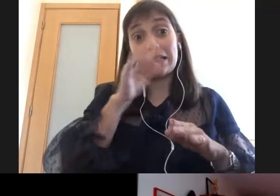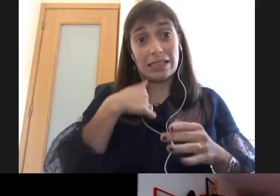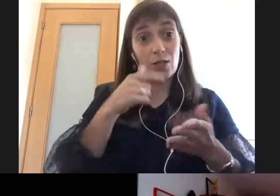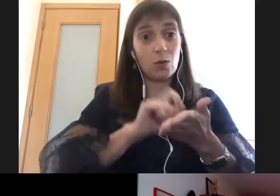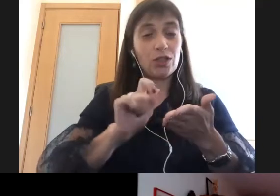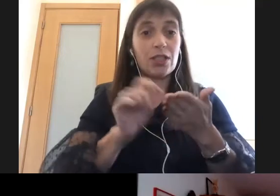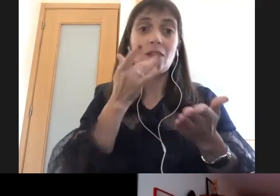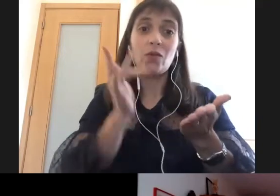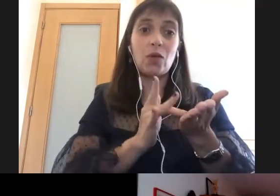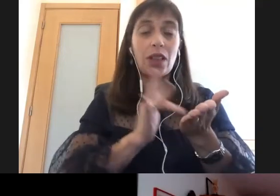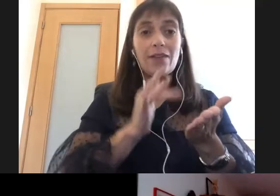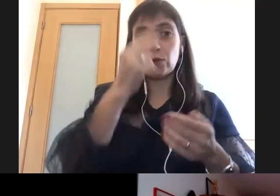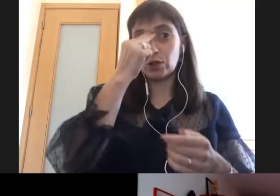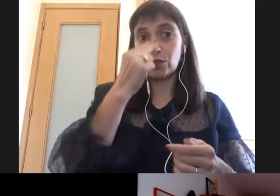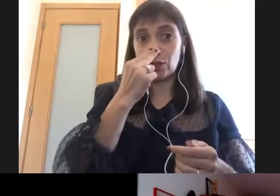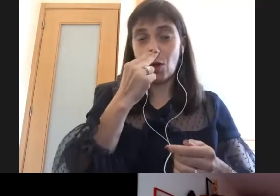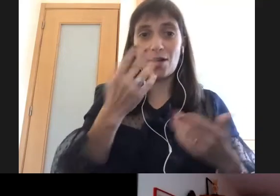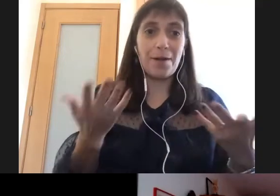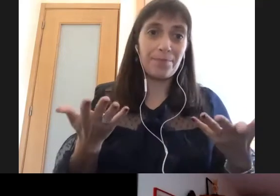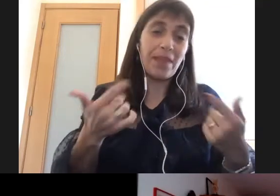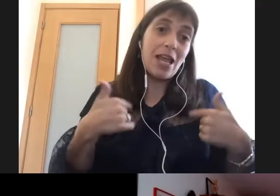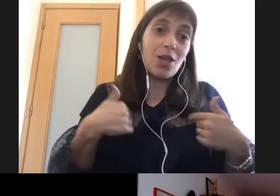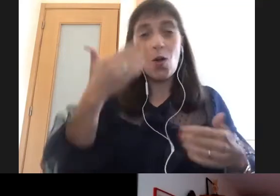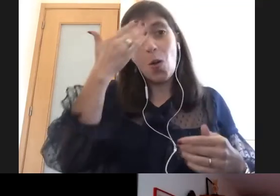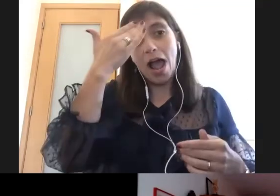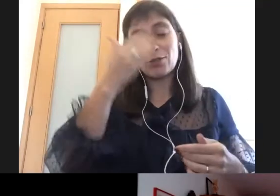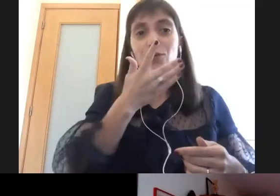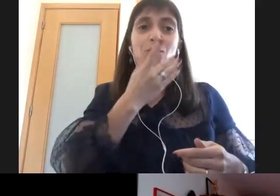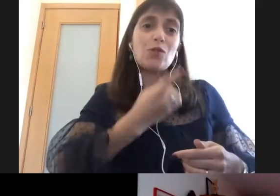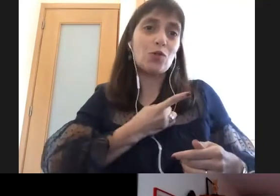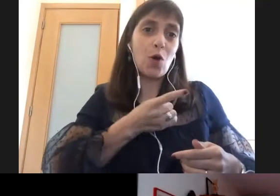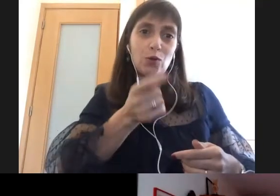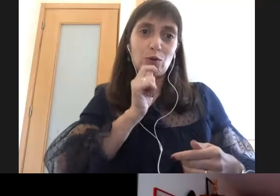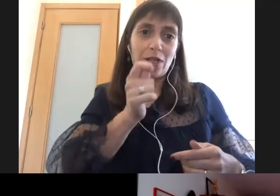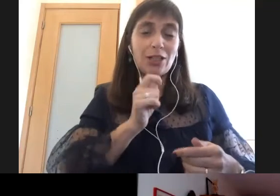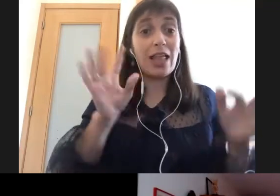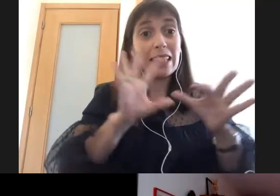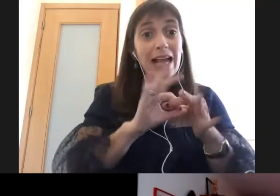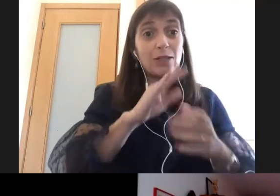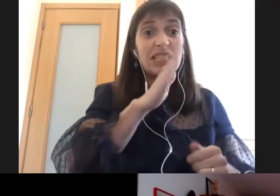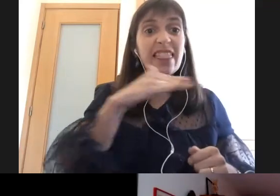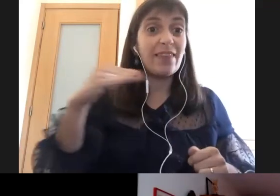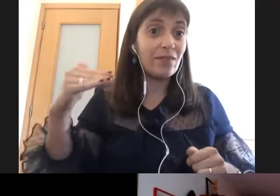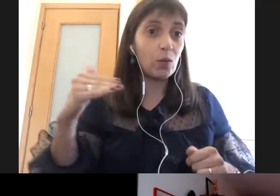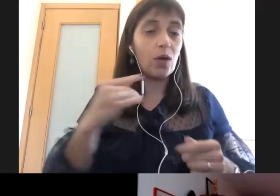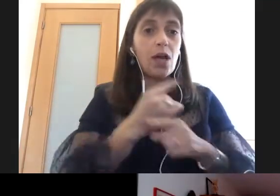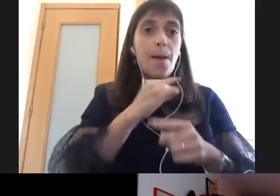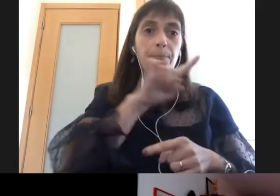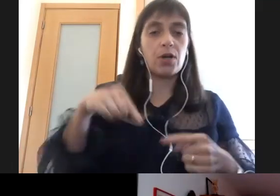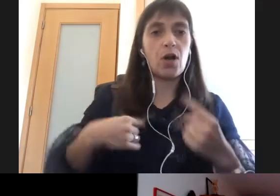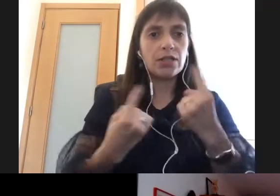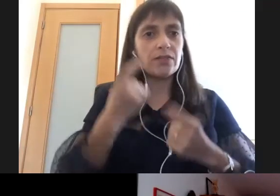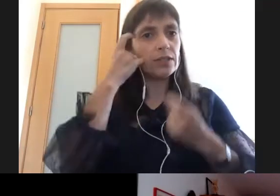eu me considero um jornalista científico. Às vezes a gente tende a pensar em